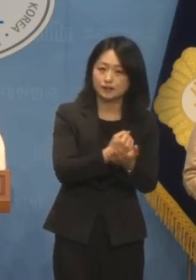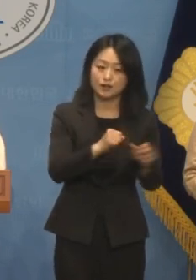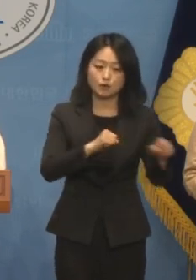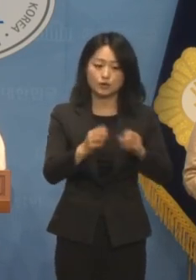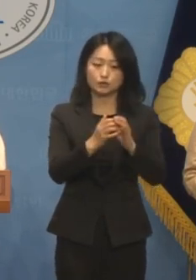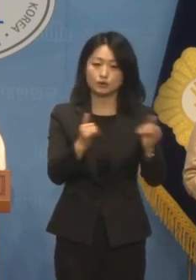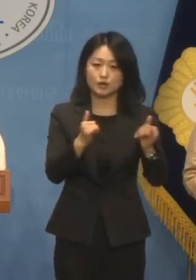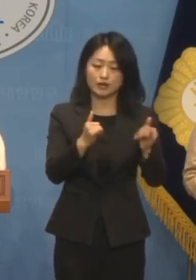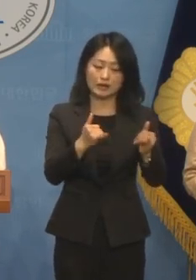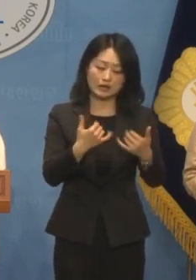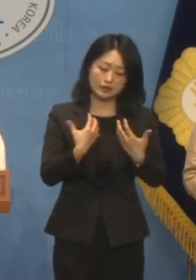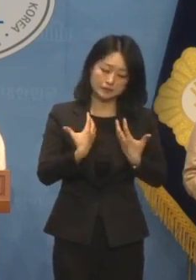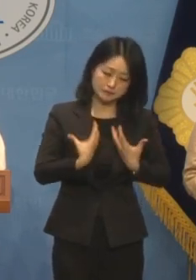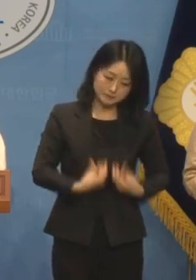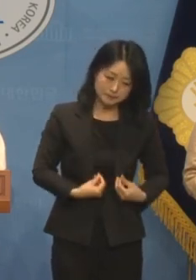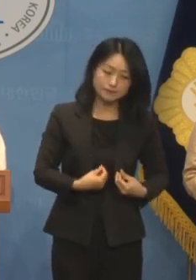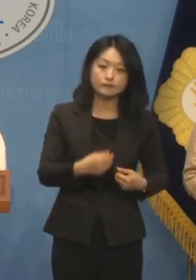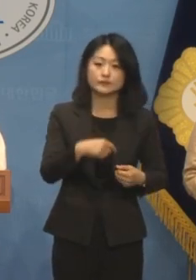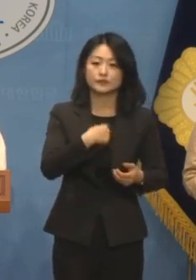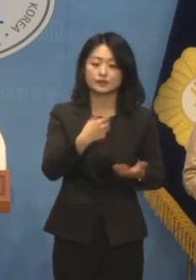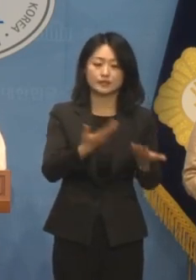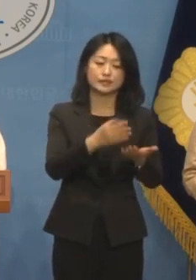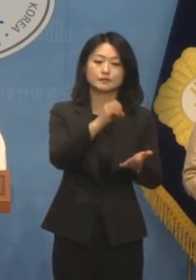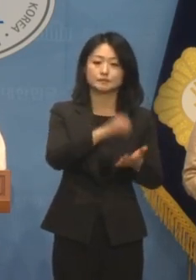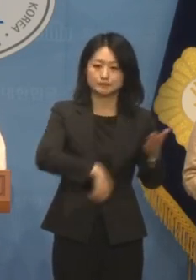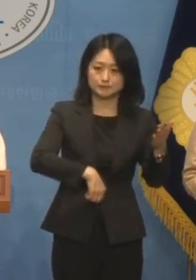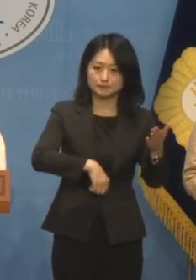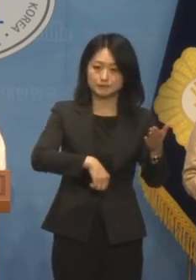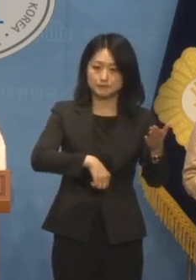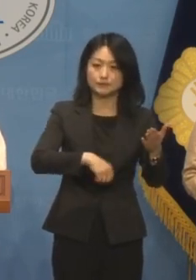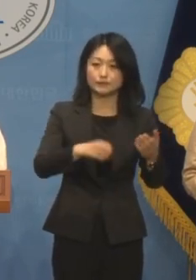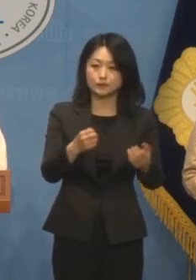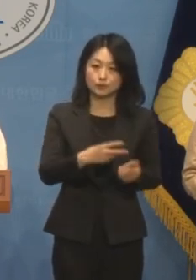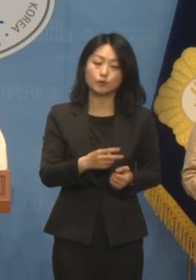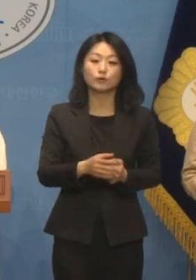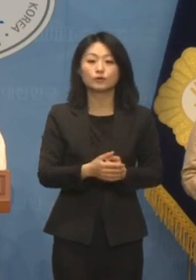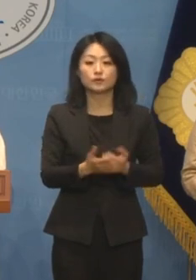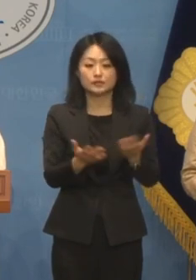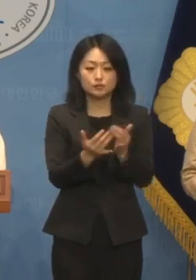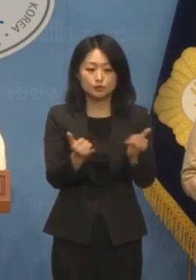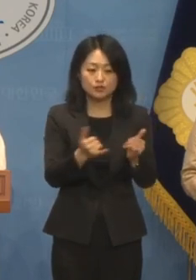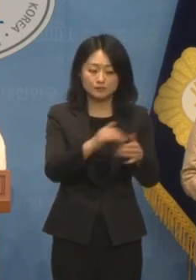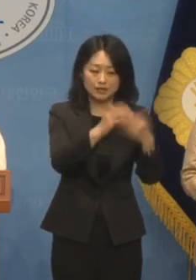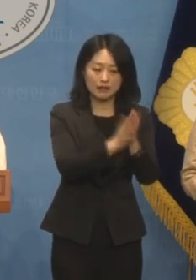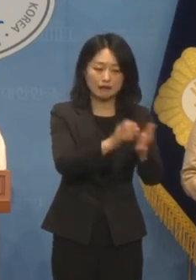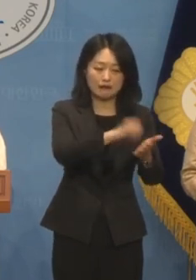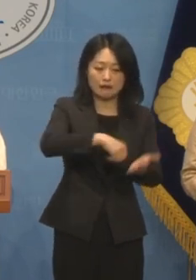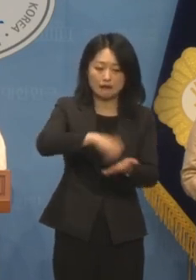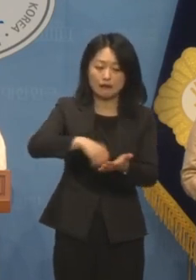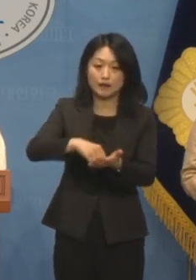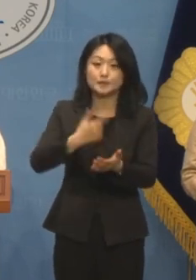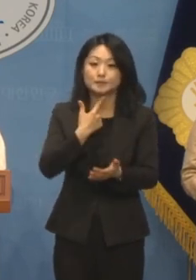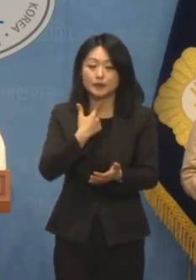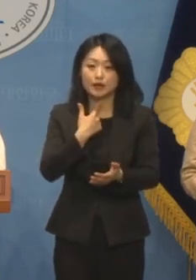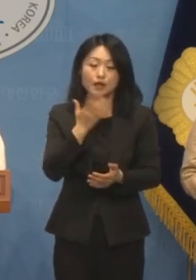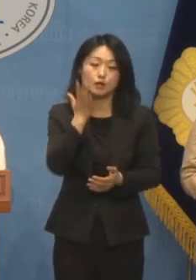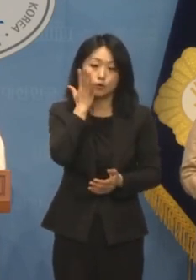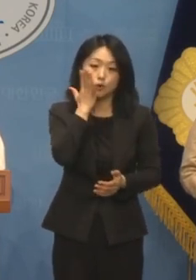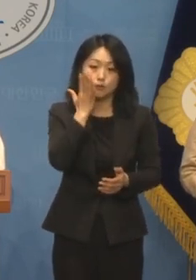퇴사로 이어지고 동료의 빈자리는 악순환을 가속합니다. 3년간 도봄센터에서 지내는